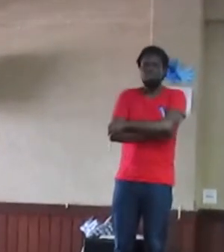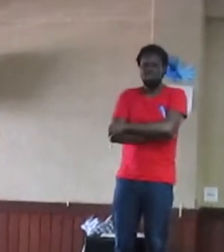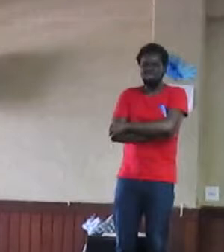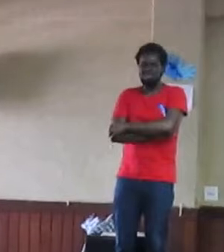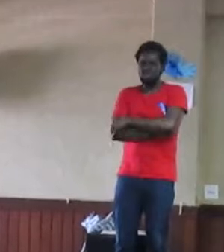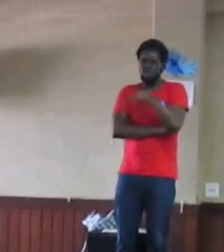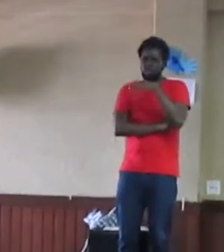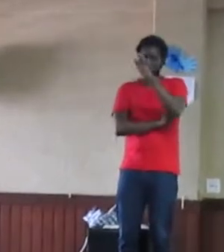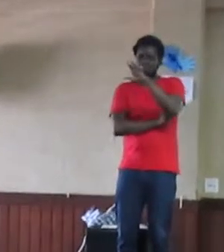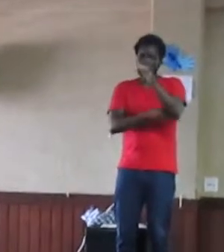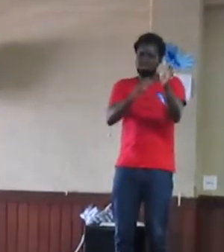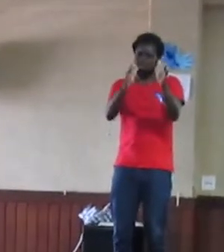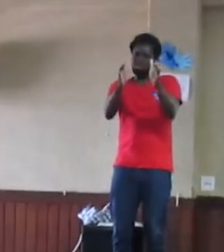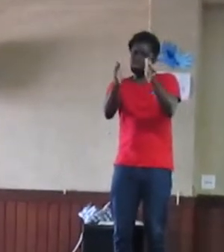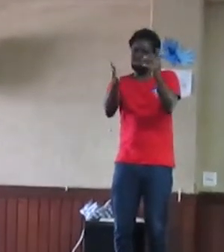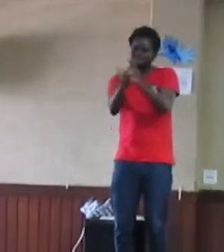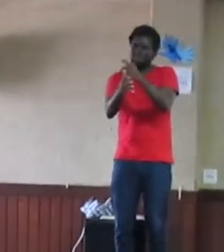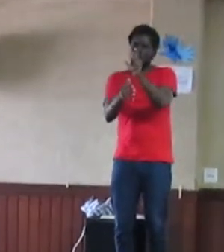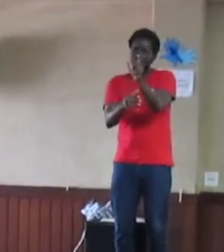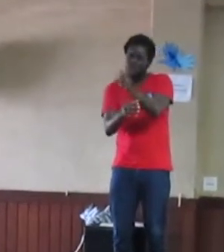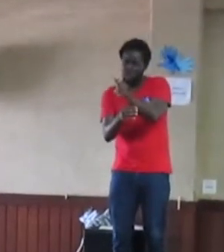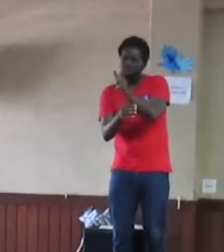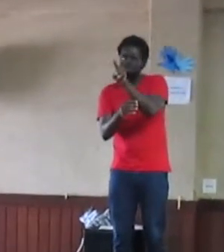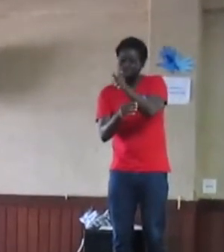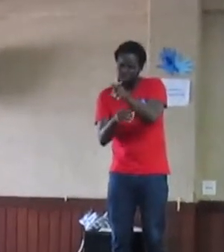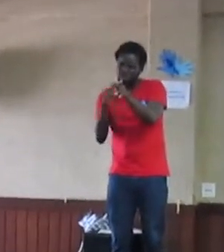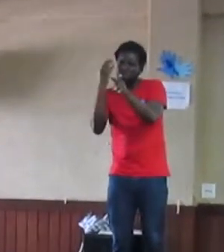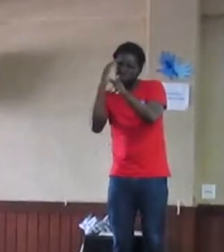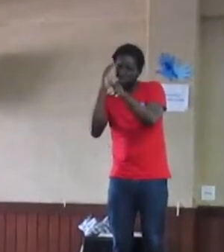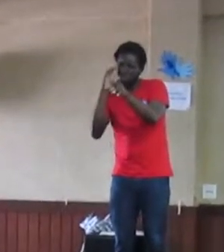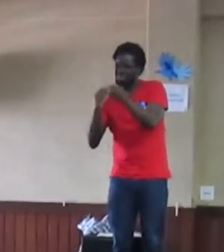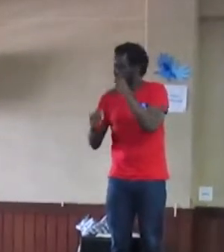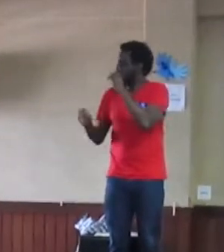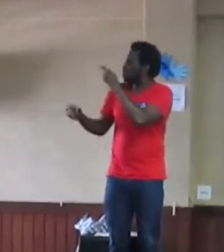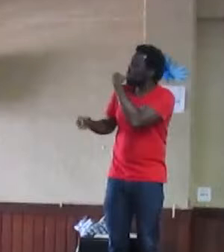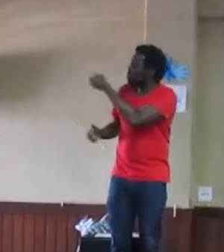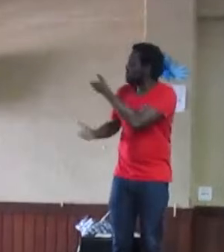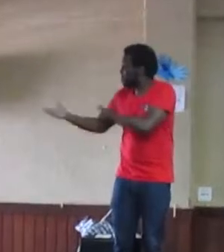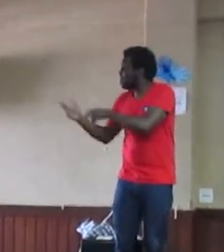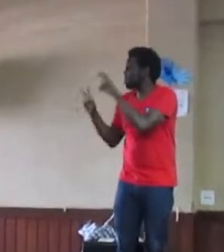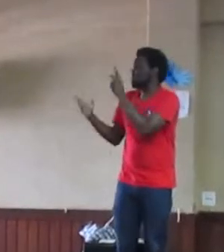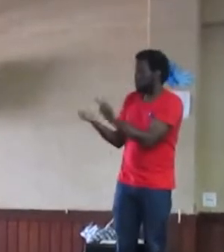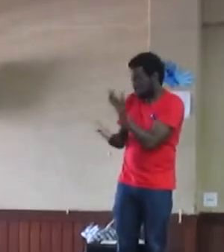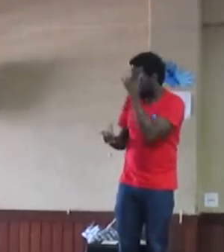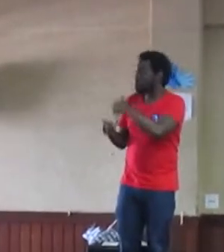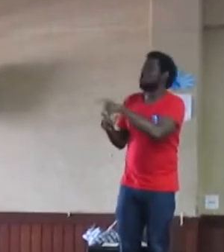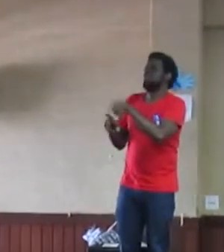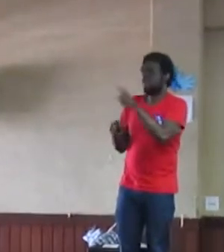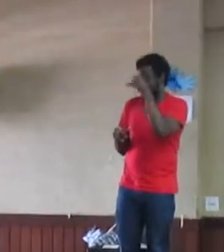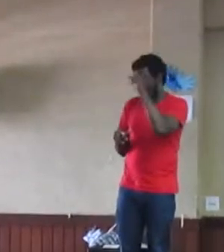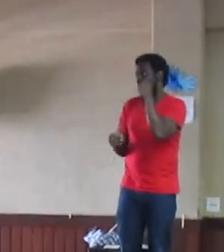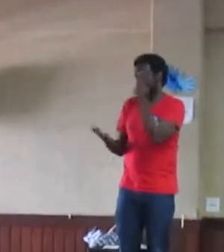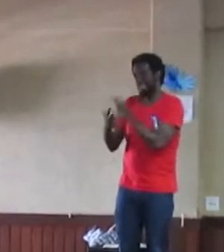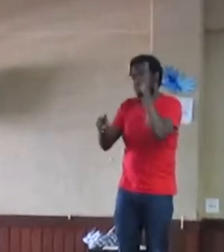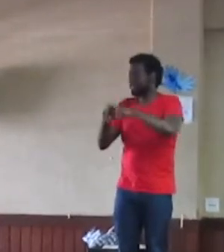A minha esposa sempre fica assistindo os jornais e consegue entender algum conteúdo. Eu sempre pergunto